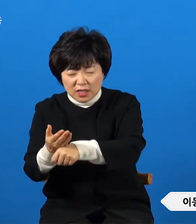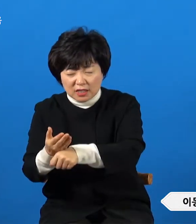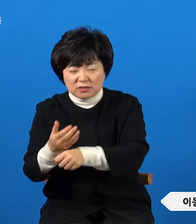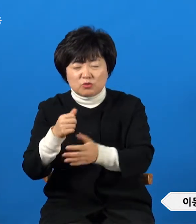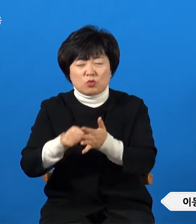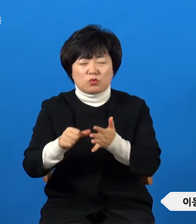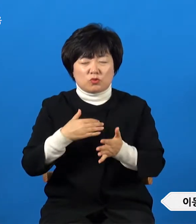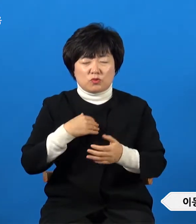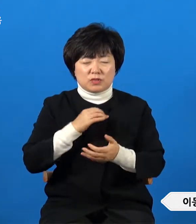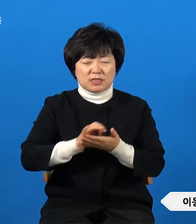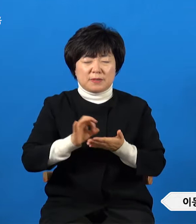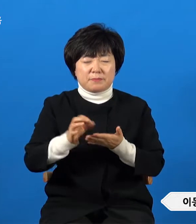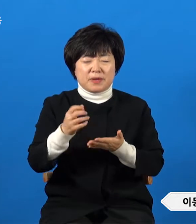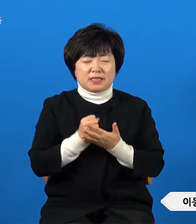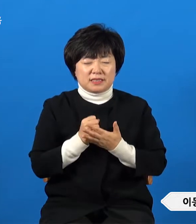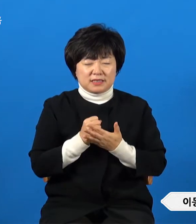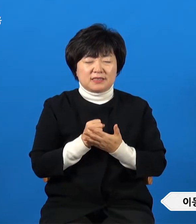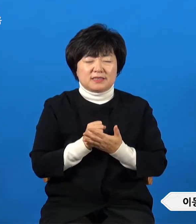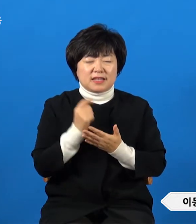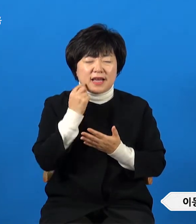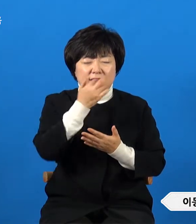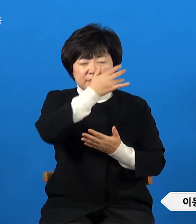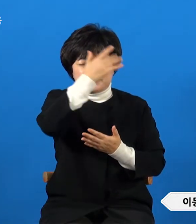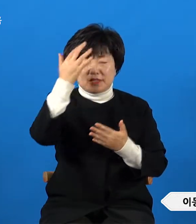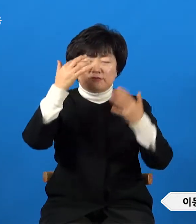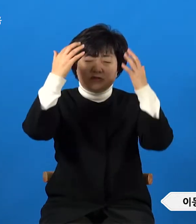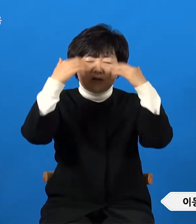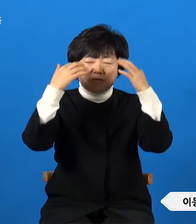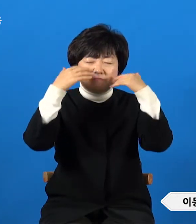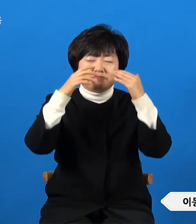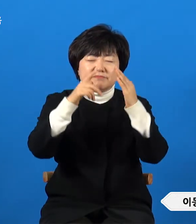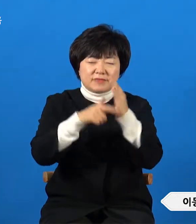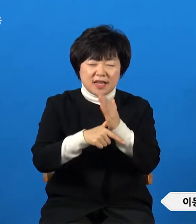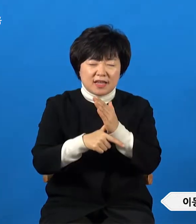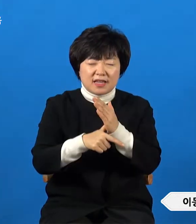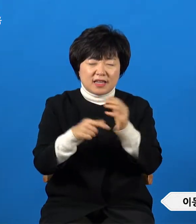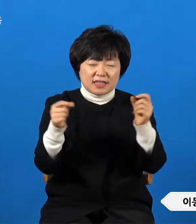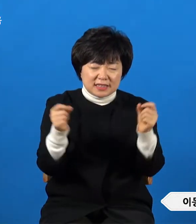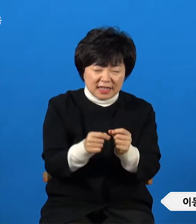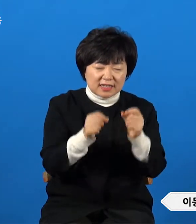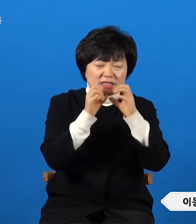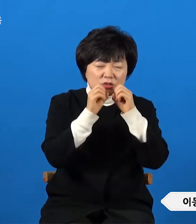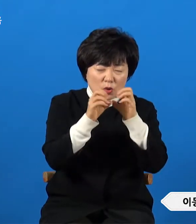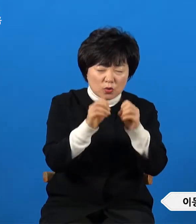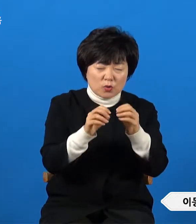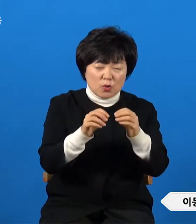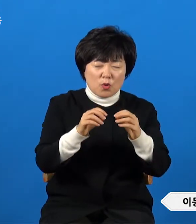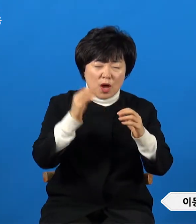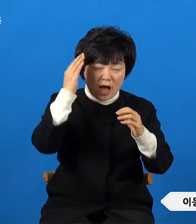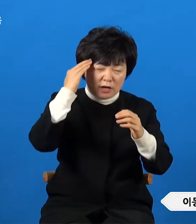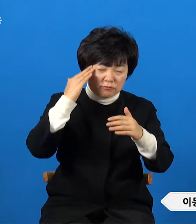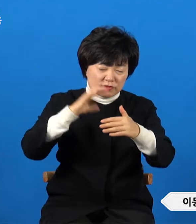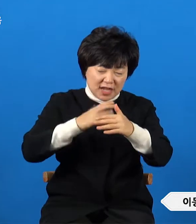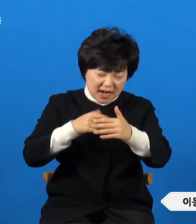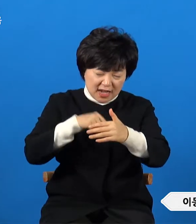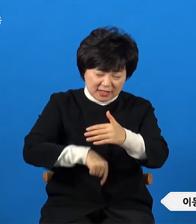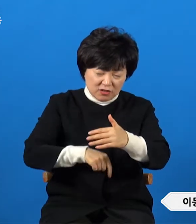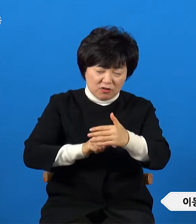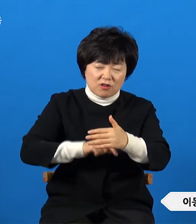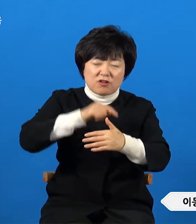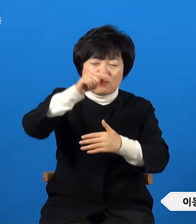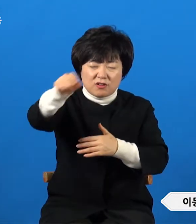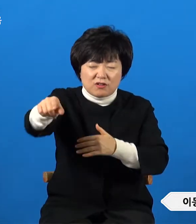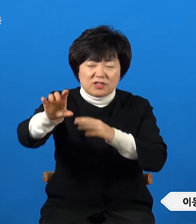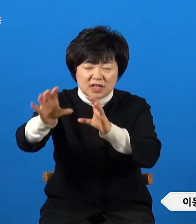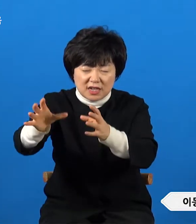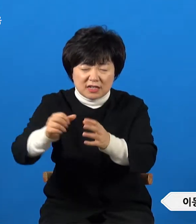쓰임받는 아름다운 여름, 단기 선교로 국내에서 혹은 해외에서 혹은 이번 여름 우리 교인들이 문경에